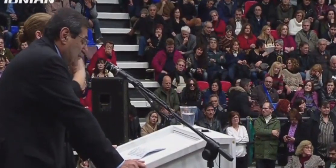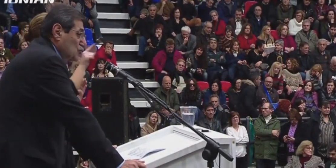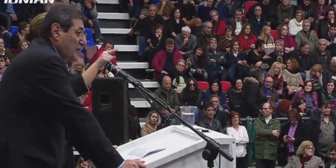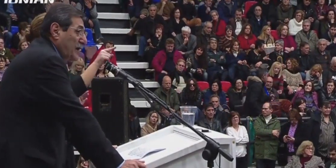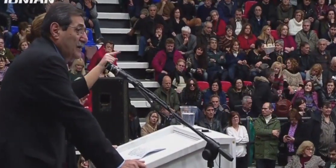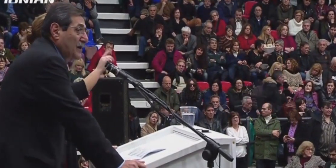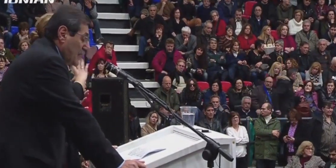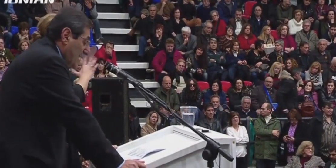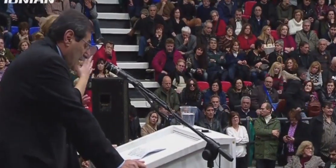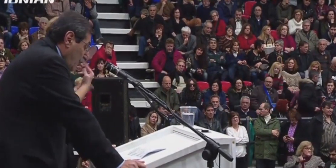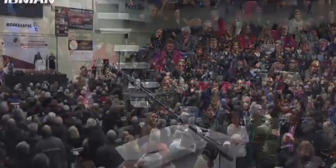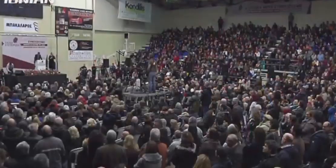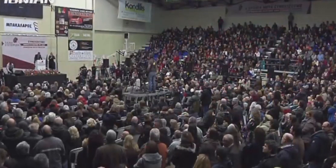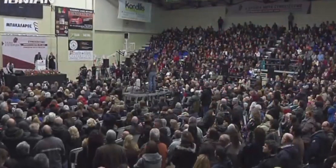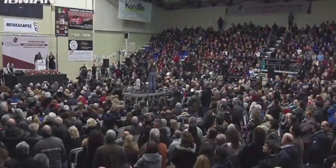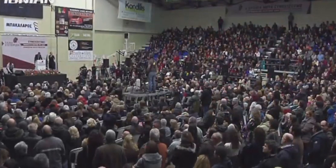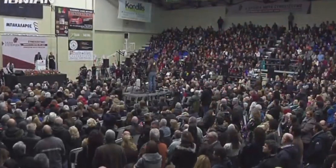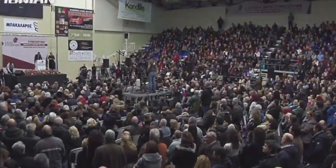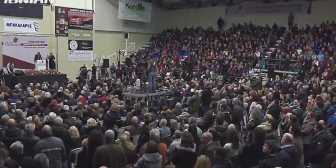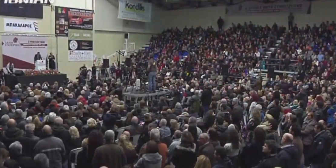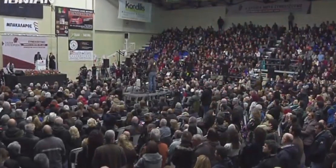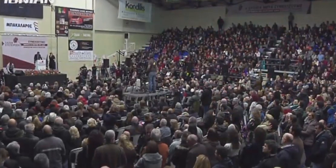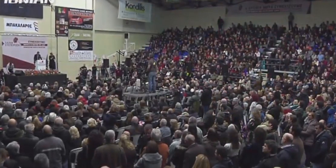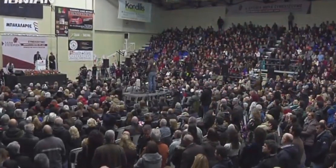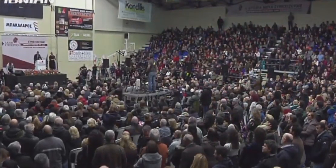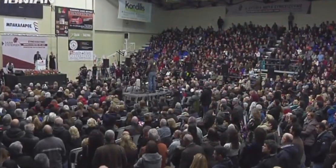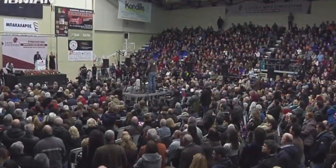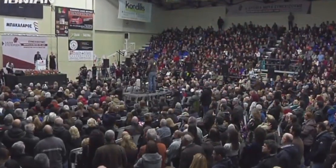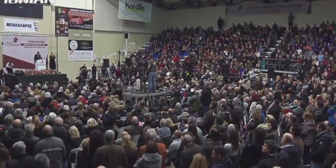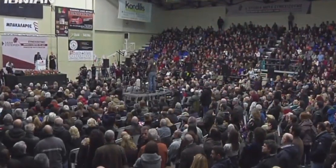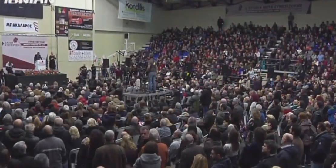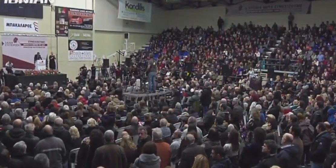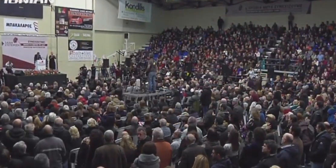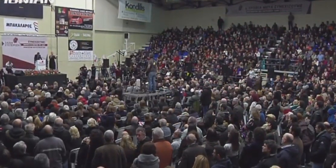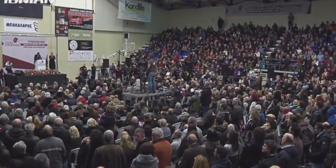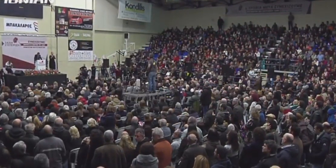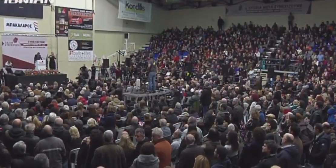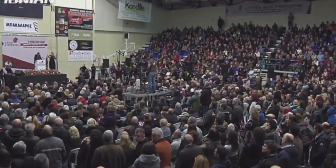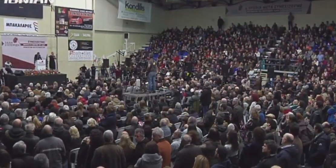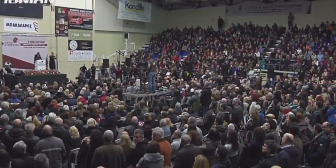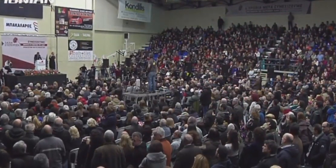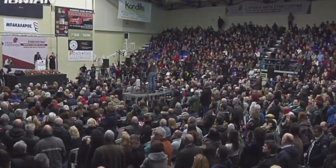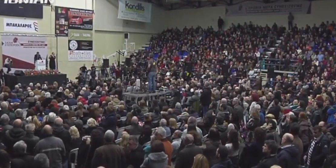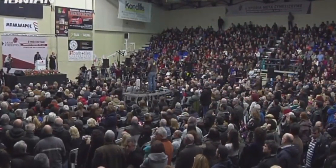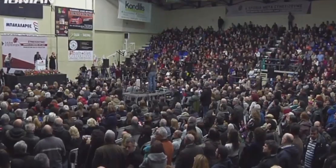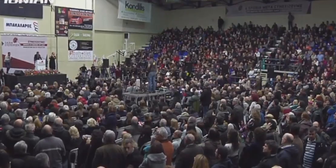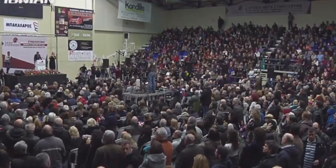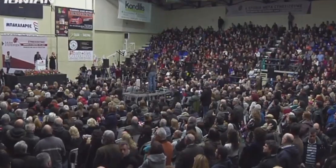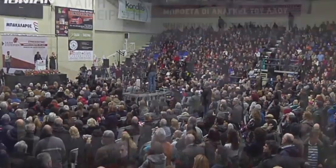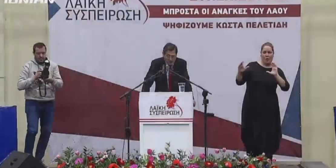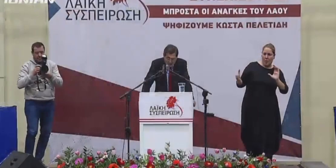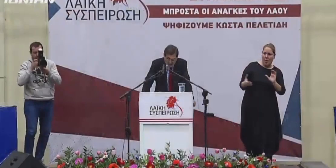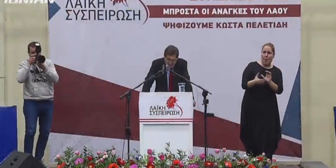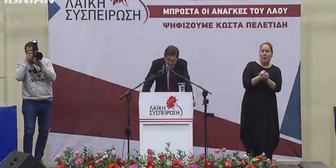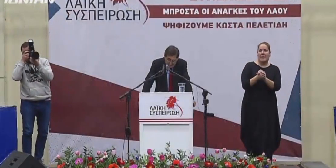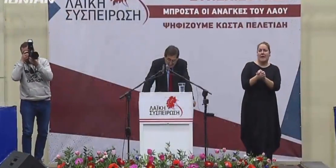να πειθαρχήσουμε εν γνώση των συνεπειών όταν μας καλούσαν να συμβιβαστούμε ως προς